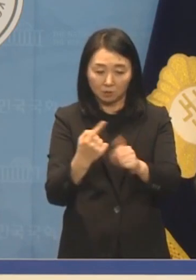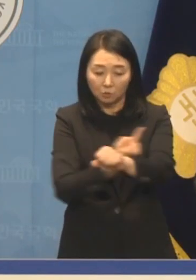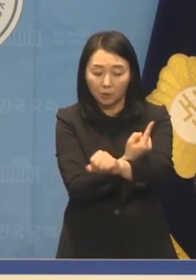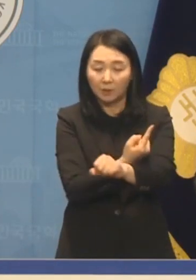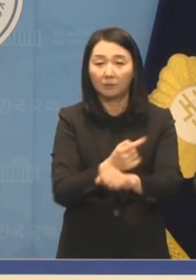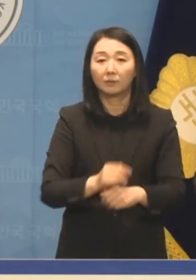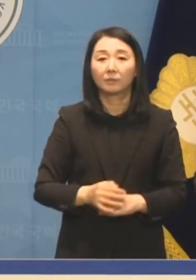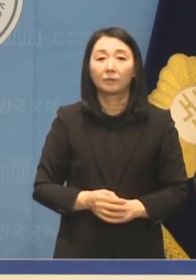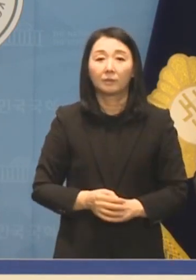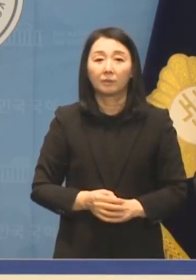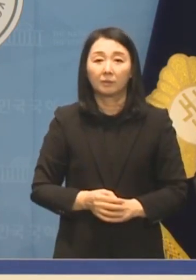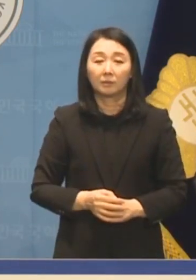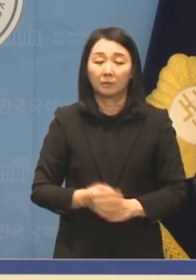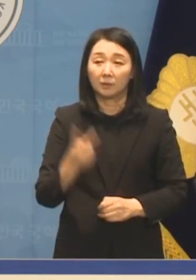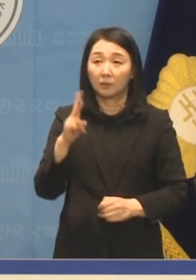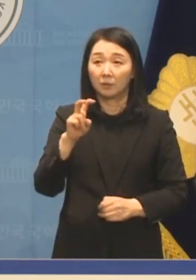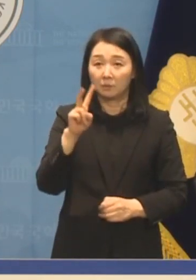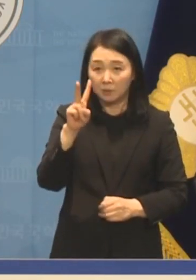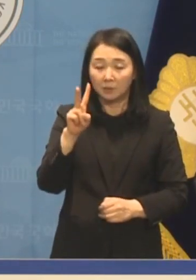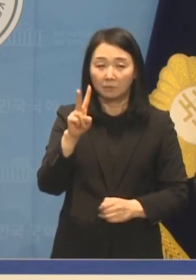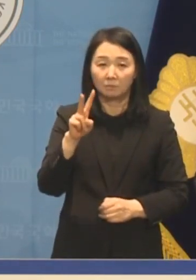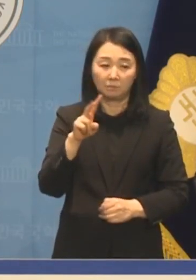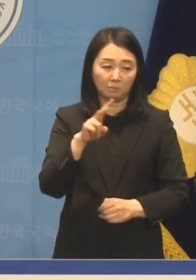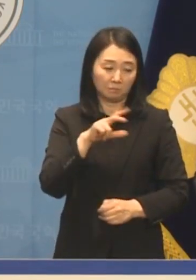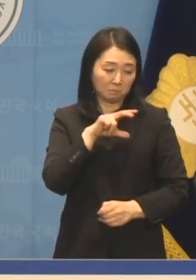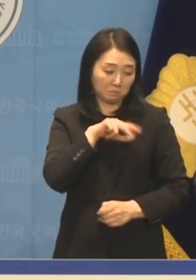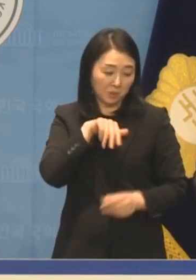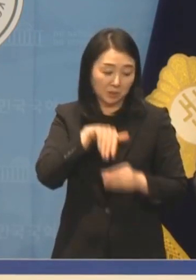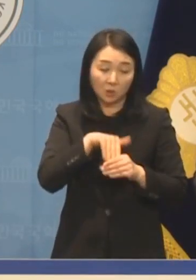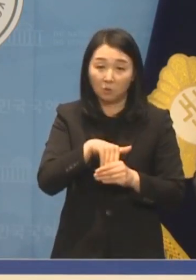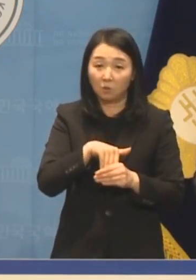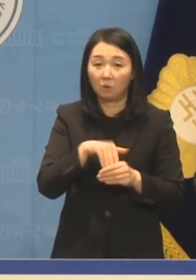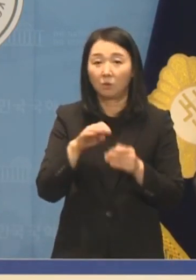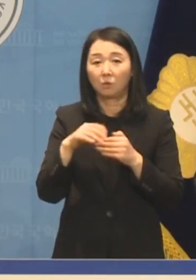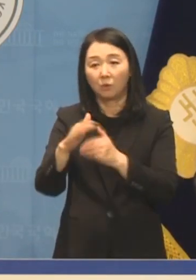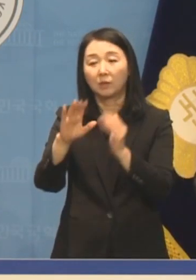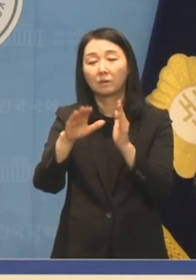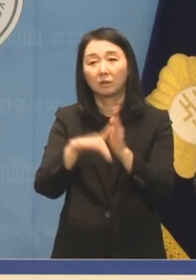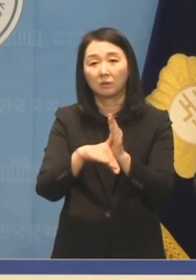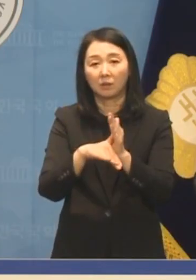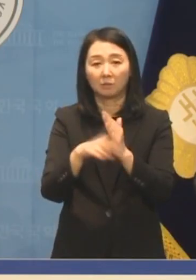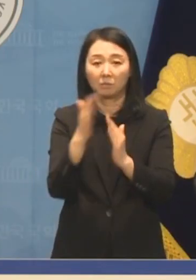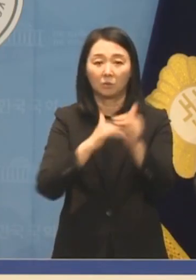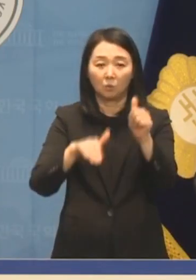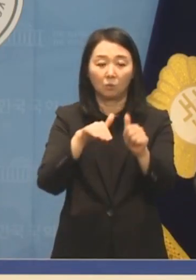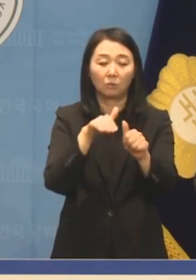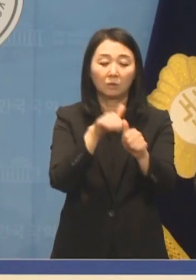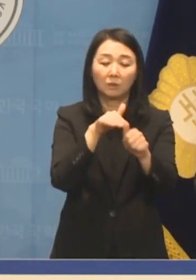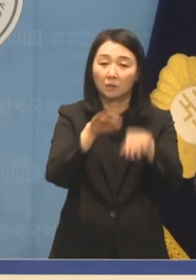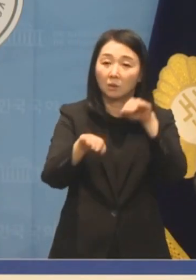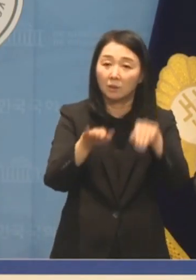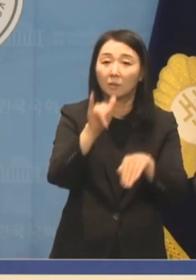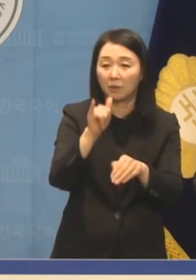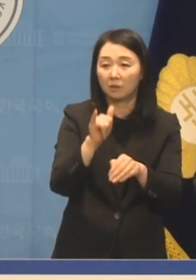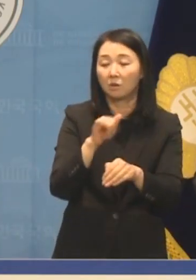이외에도 22년도에 벌어졌던 보궐선거 과정에서의 여러 가지 공천 개입 관련한